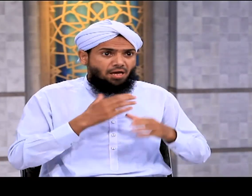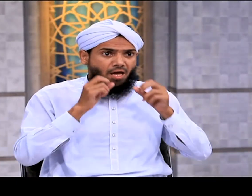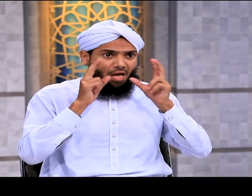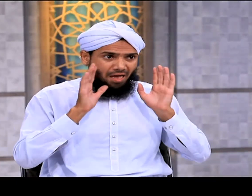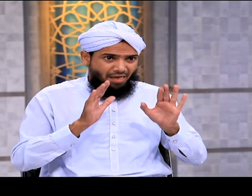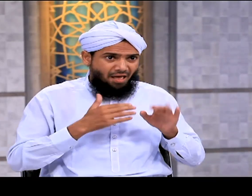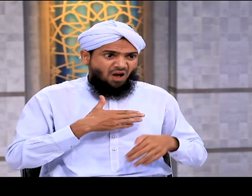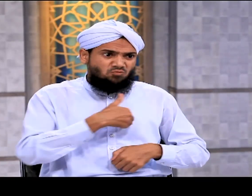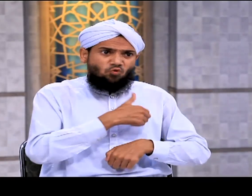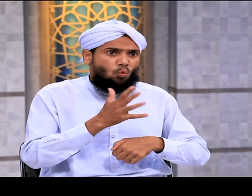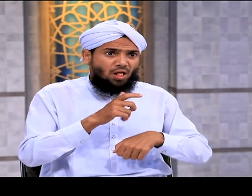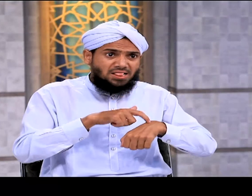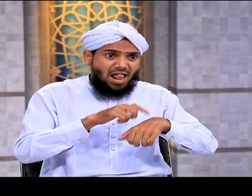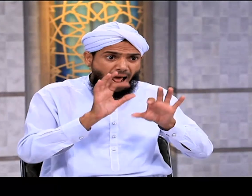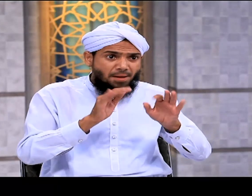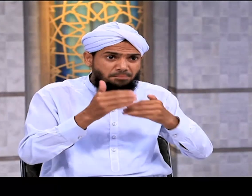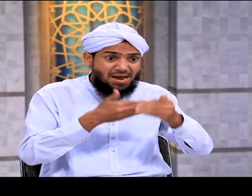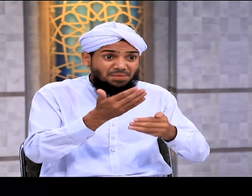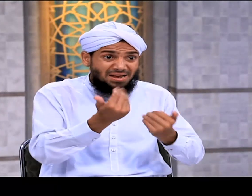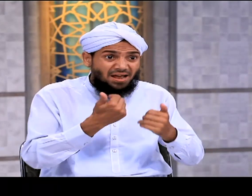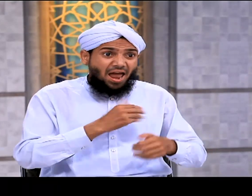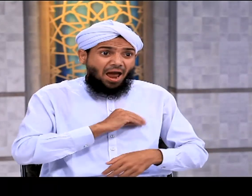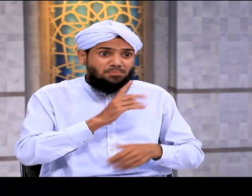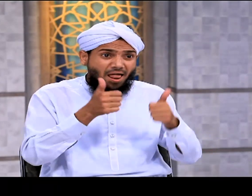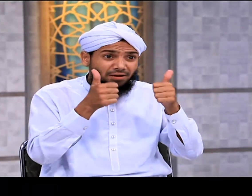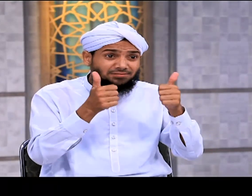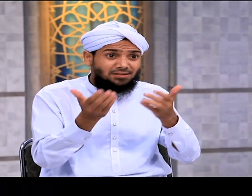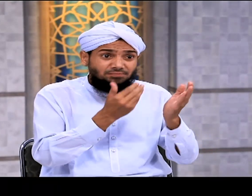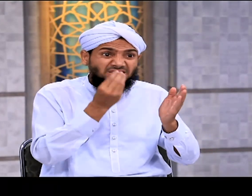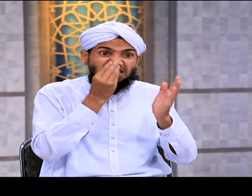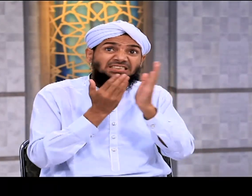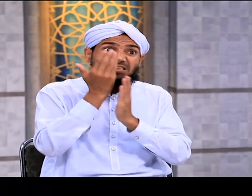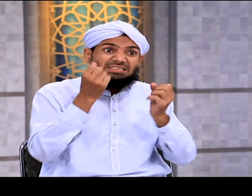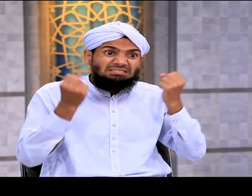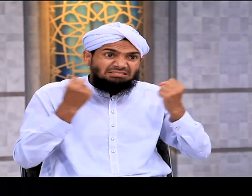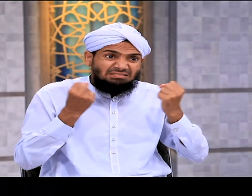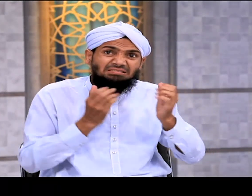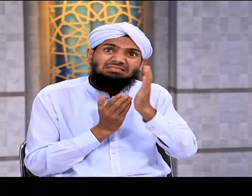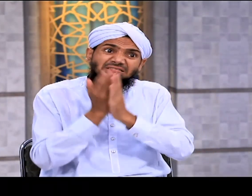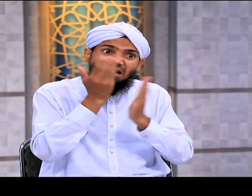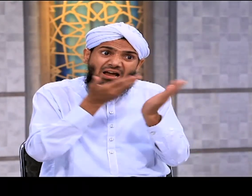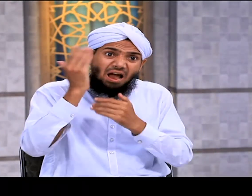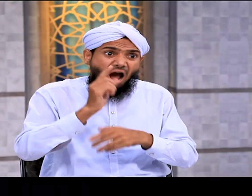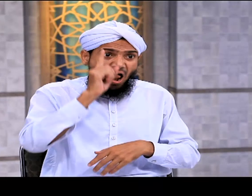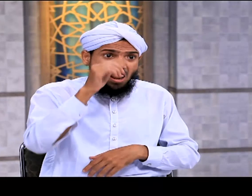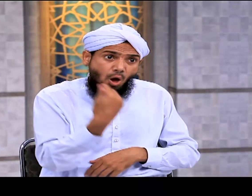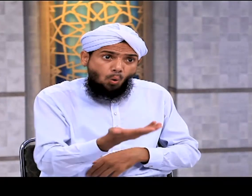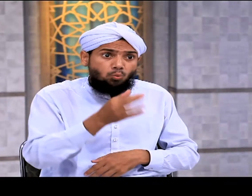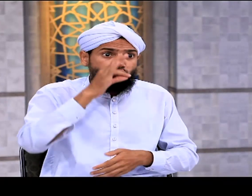ابھی موقع ہے، آئیے نیک کام کریں، جنت میں لے جانے والے، اللہ اور اس کے رسول کی رضا دلانے